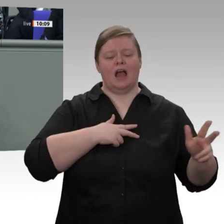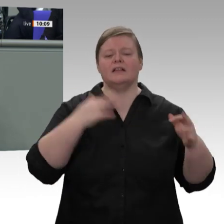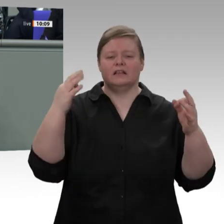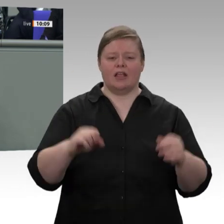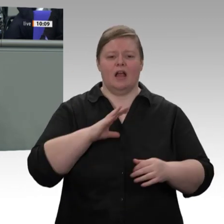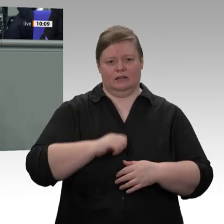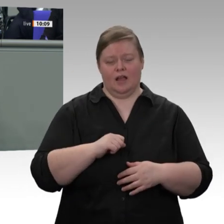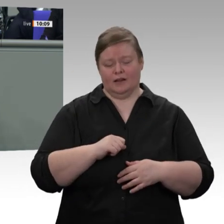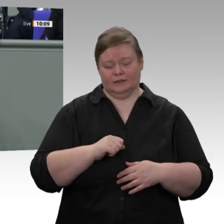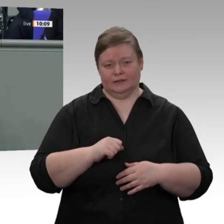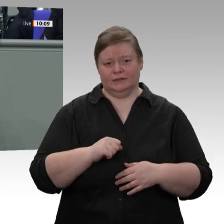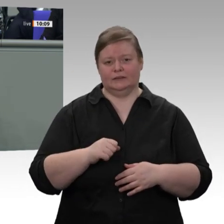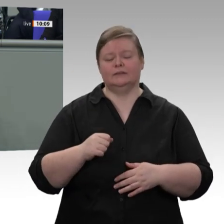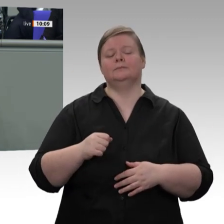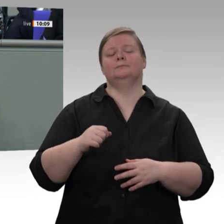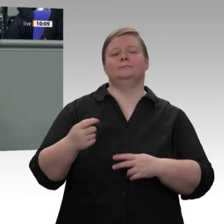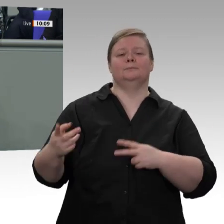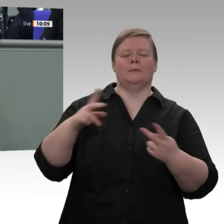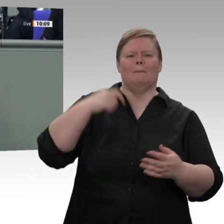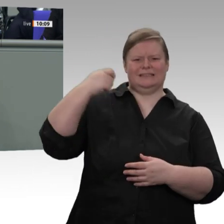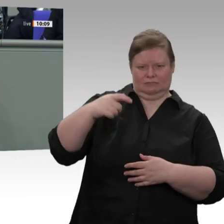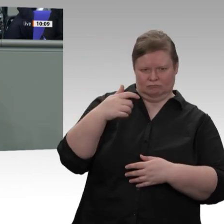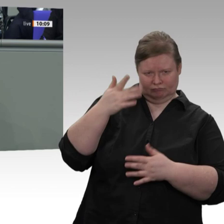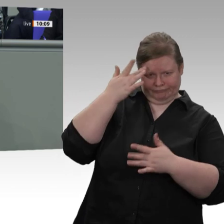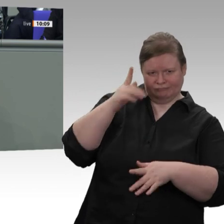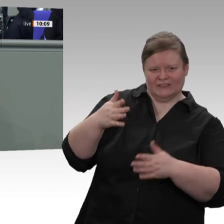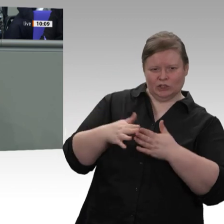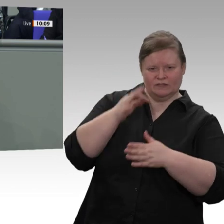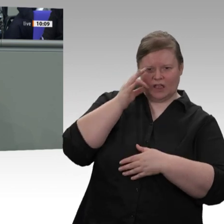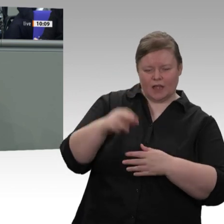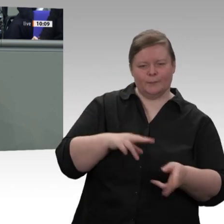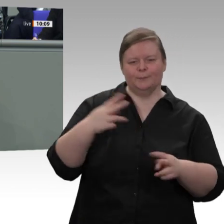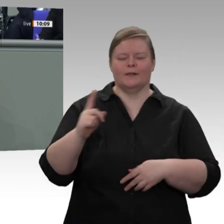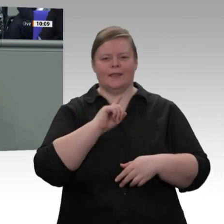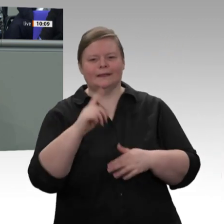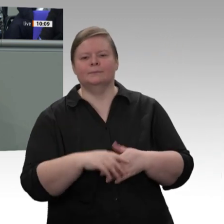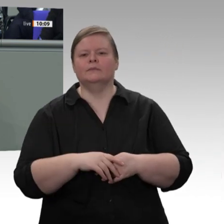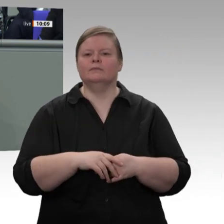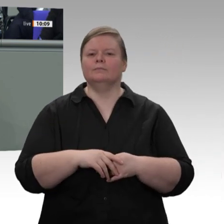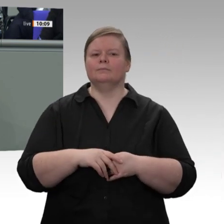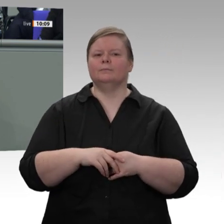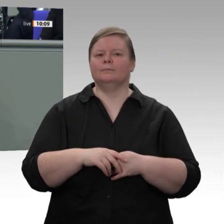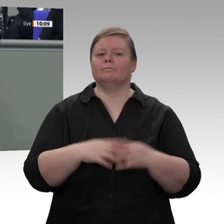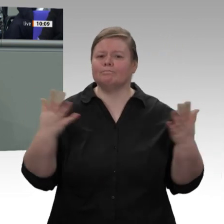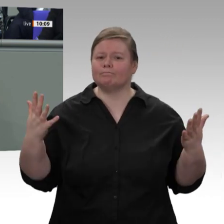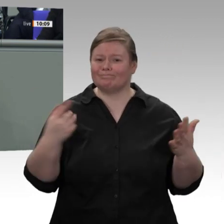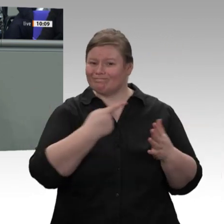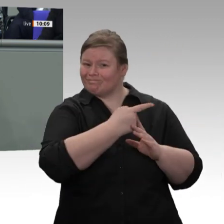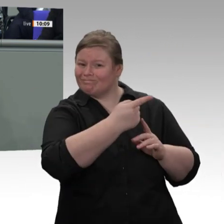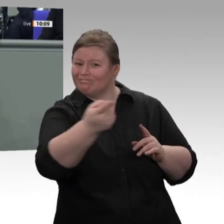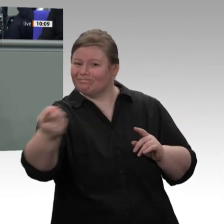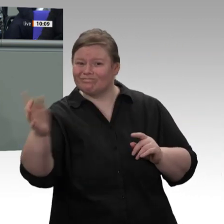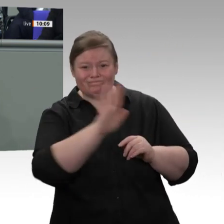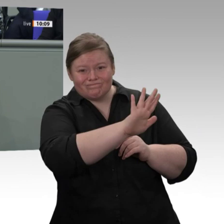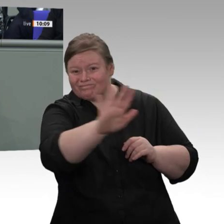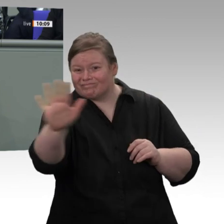Die AfD zeigt den Bürgern, dass es einen gewaltfreien parlamentarischen Weg gibt zur Beseitigung